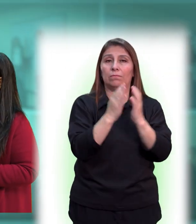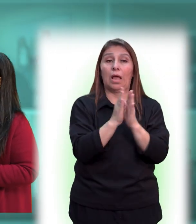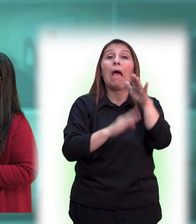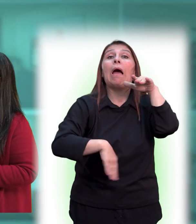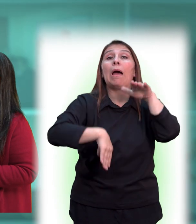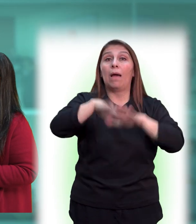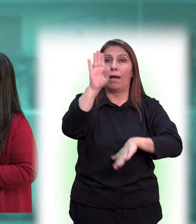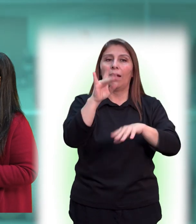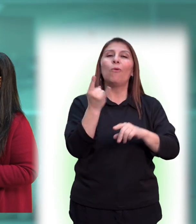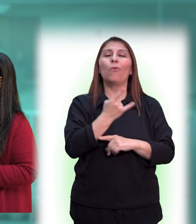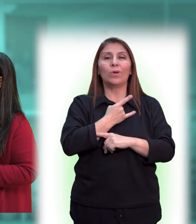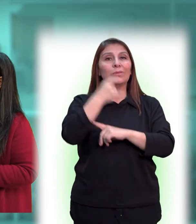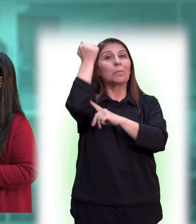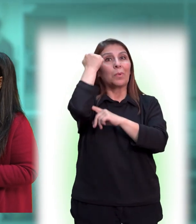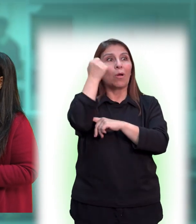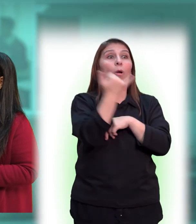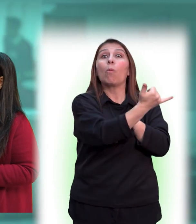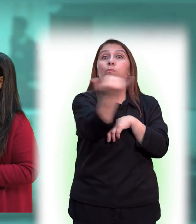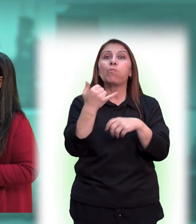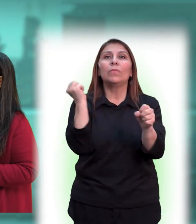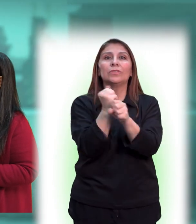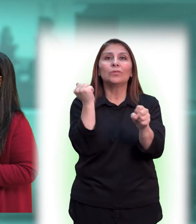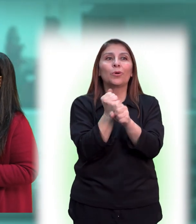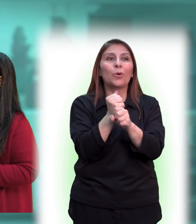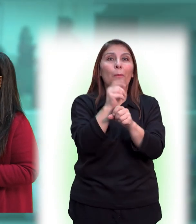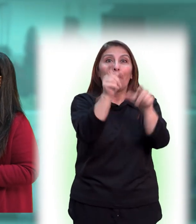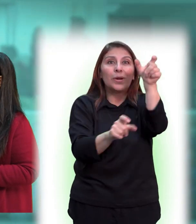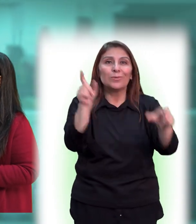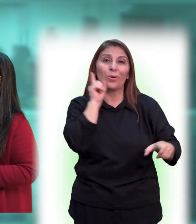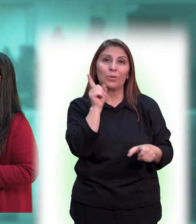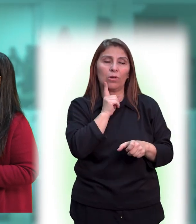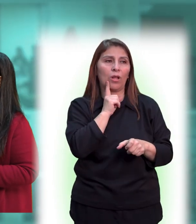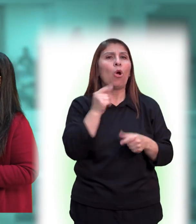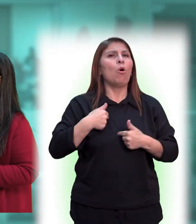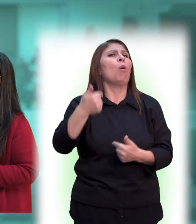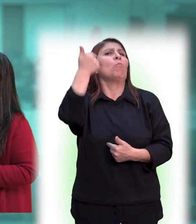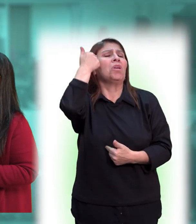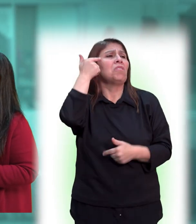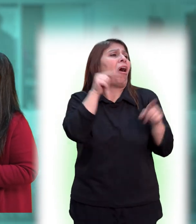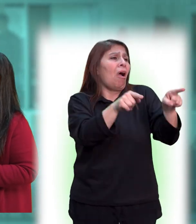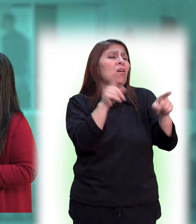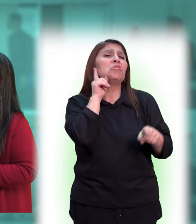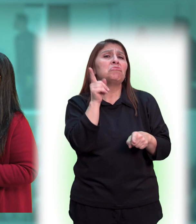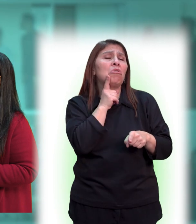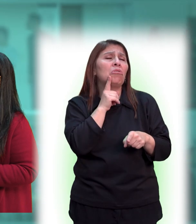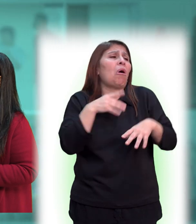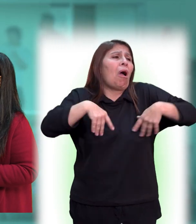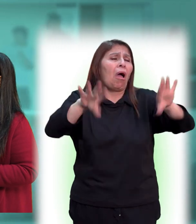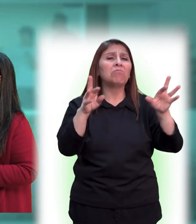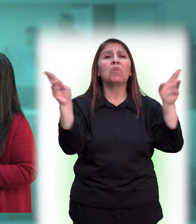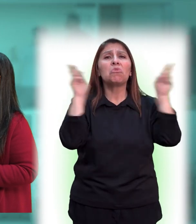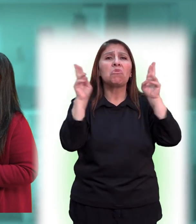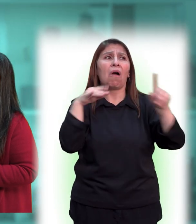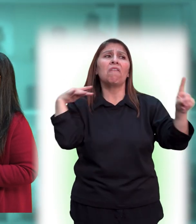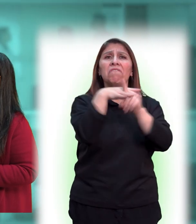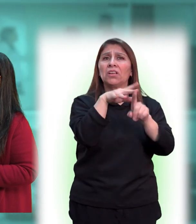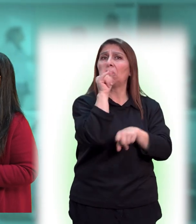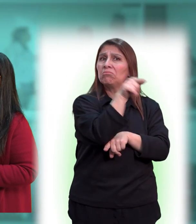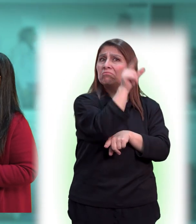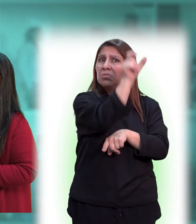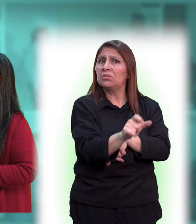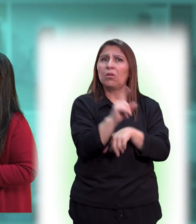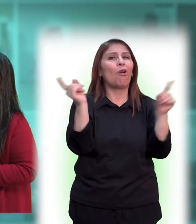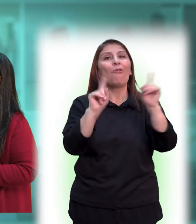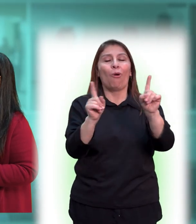por ejemplo, aquí en la Universidad Pedagógica, que se trabaja con población sorda, uno tiende a generalizar que como es sordo, pues al ruido a él